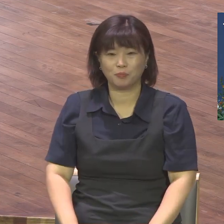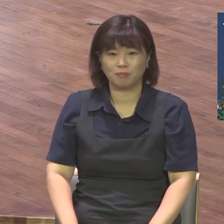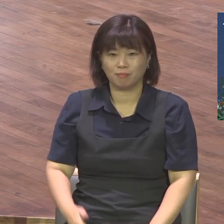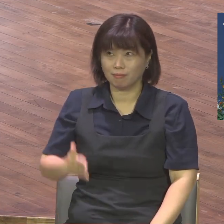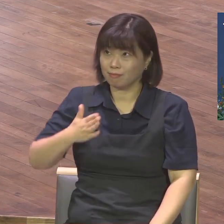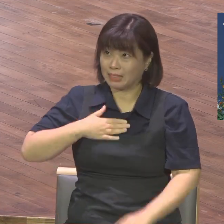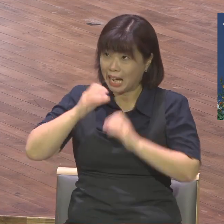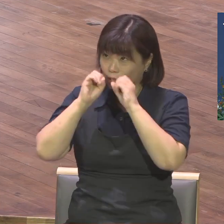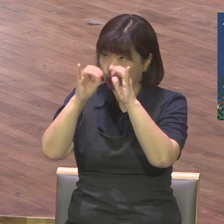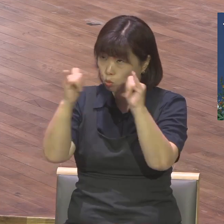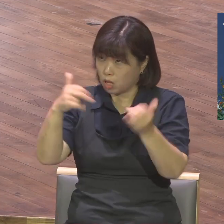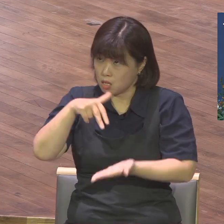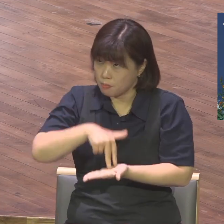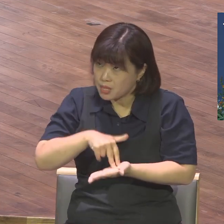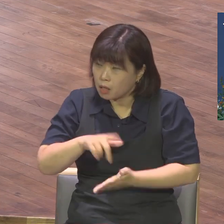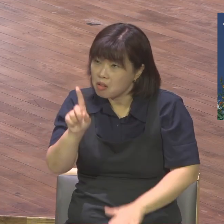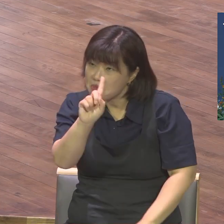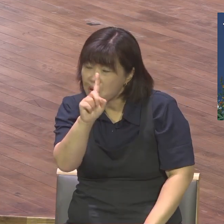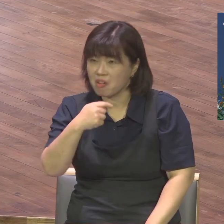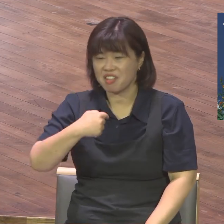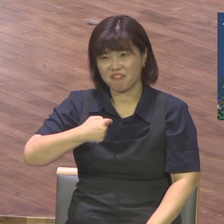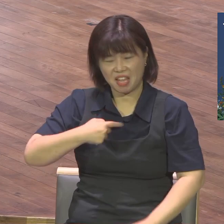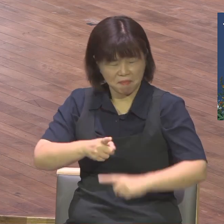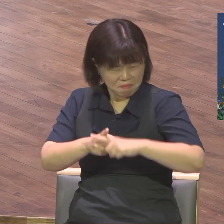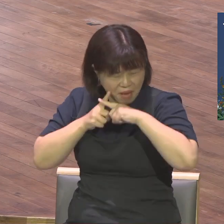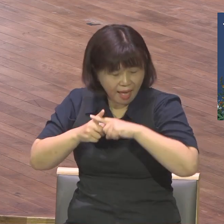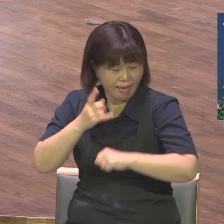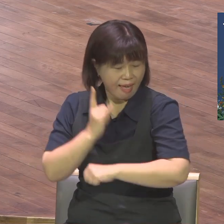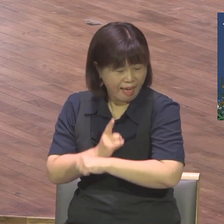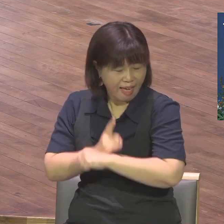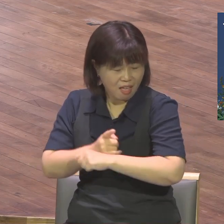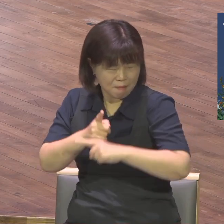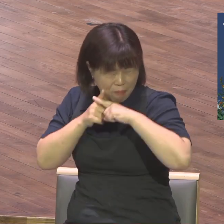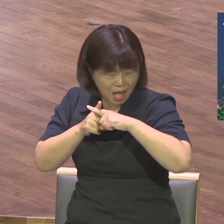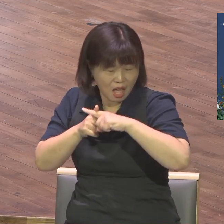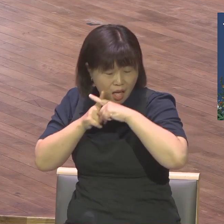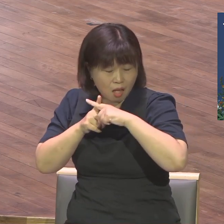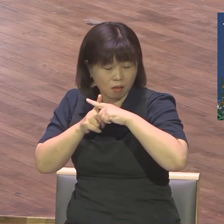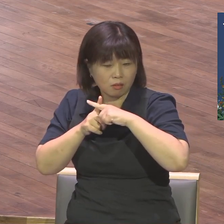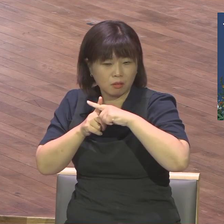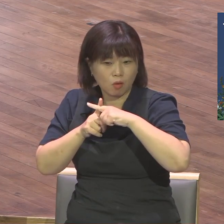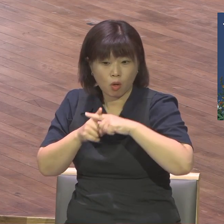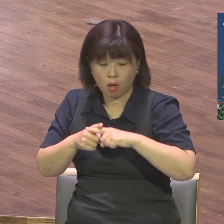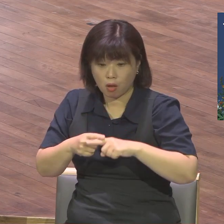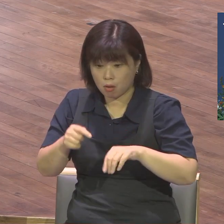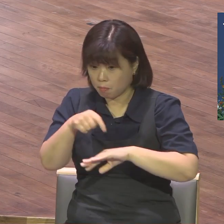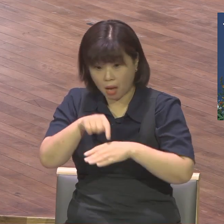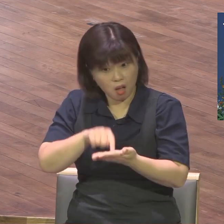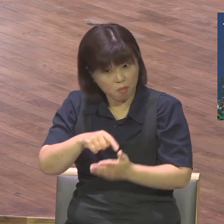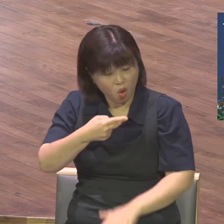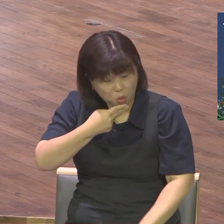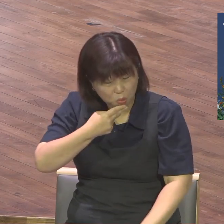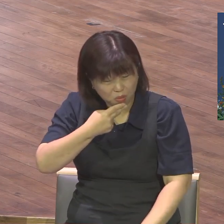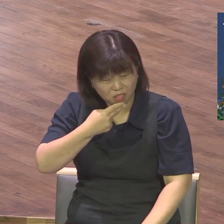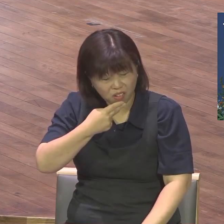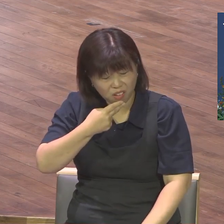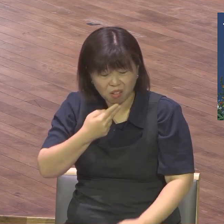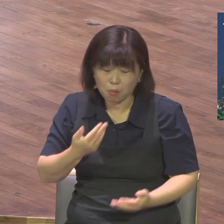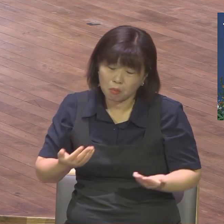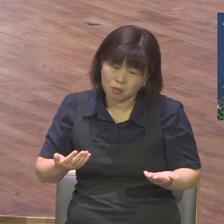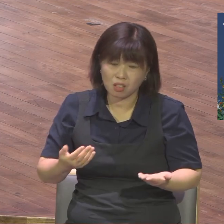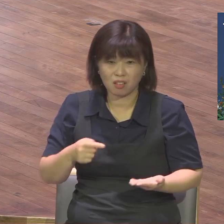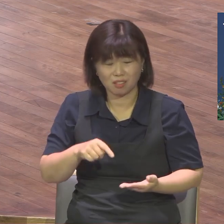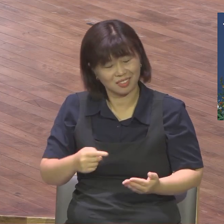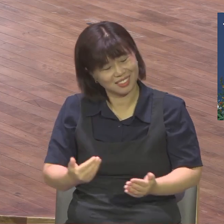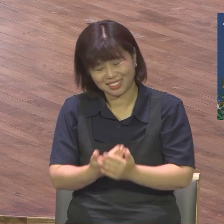기관 살아나요. 아시겠어요? 내가 빨리빨리 살아가지고 누굴 살려냅니까? 내가 확 죽어버려야 돼. 거기에.